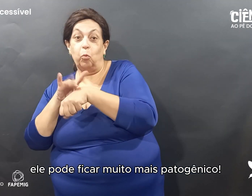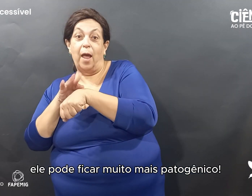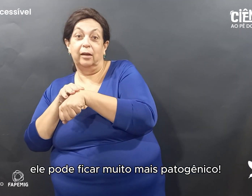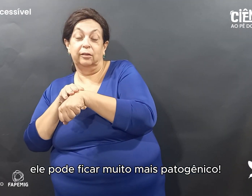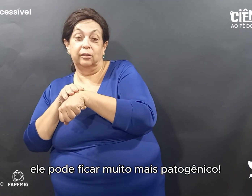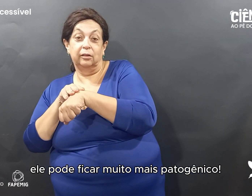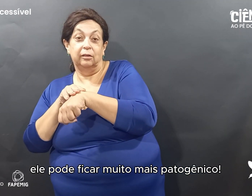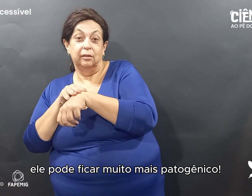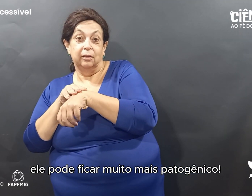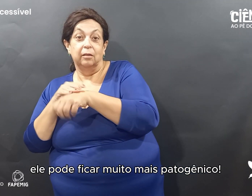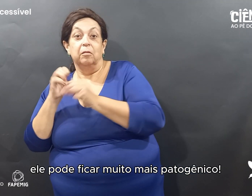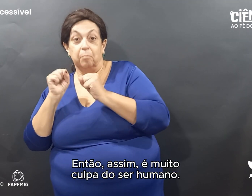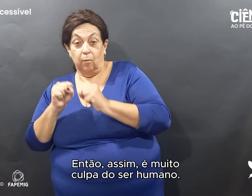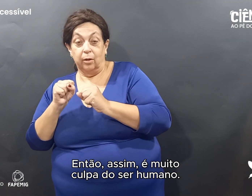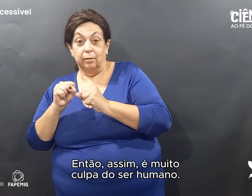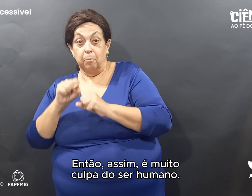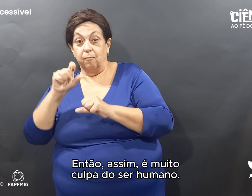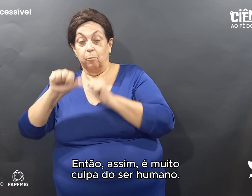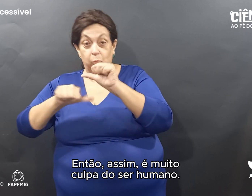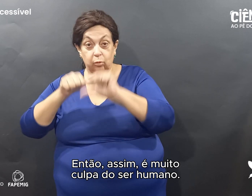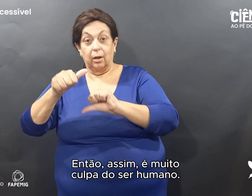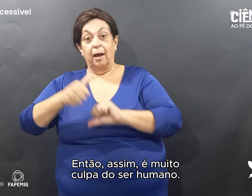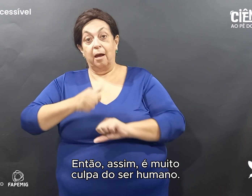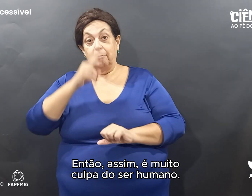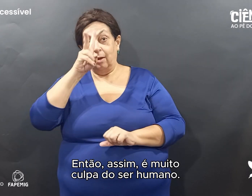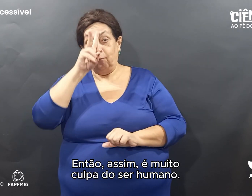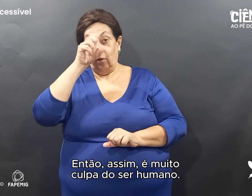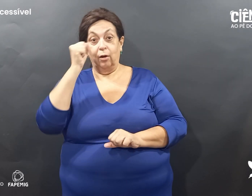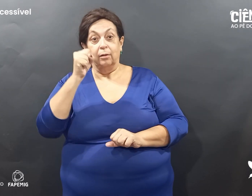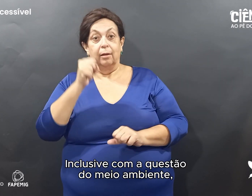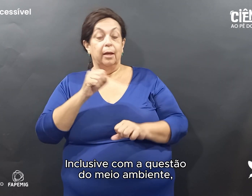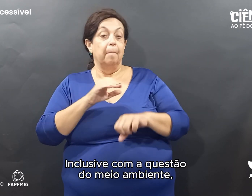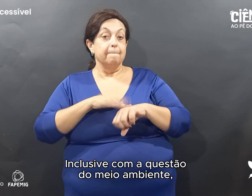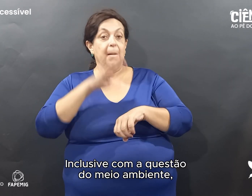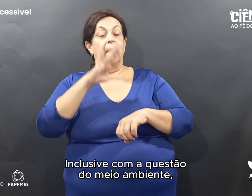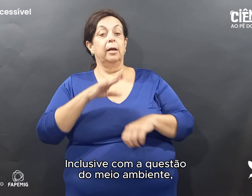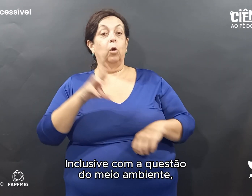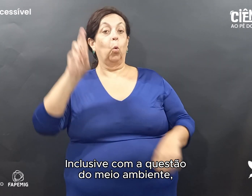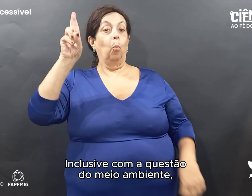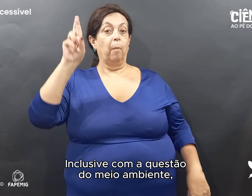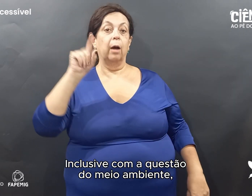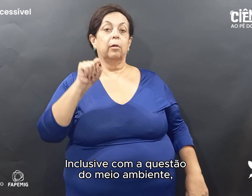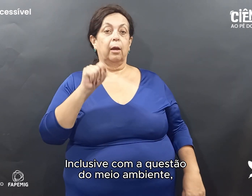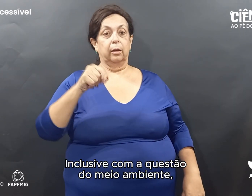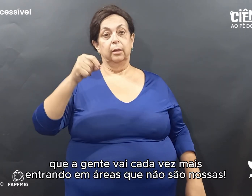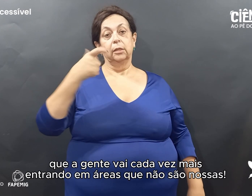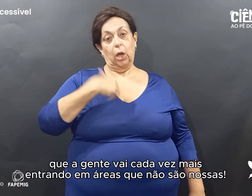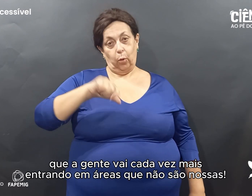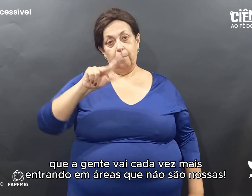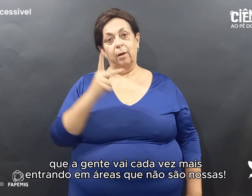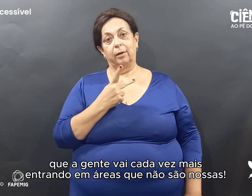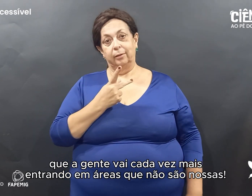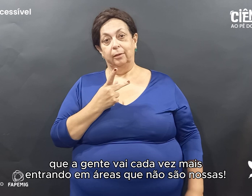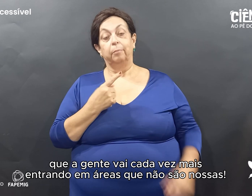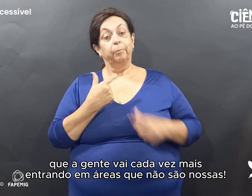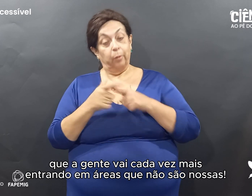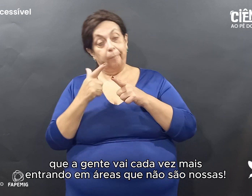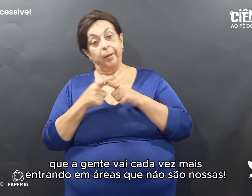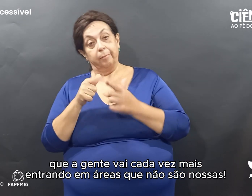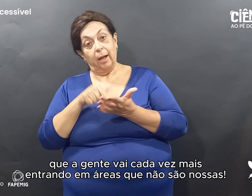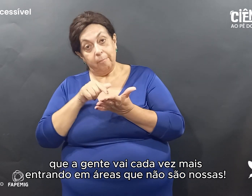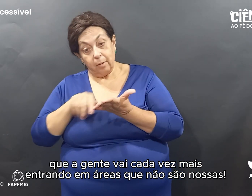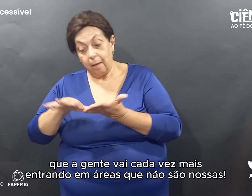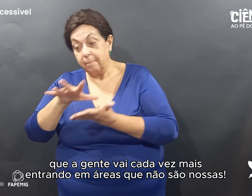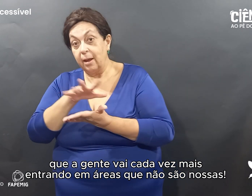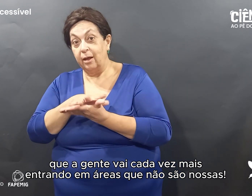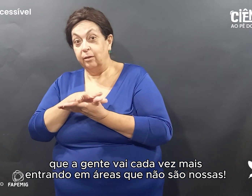ficar muito mais patogênico. Então, assim, é muito culpa do ser humano. Inclusive com a questão do meio ambiente, né? Que a gente vai cada vez mais entrando em